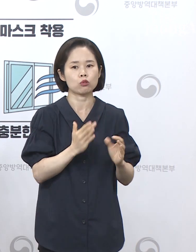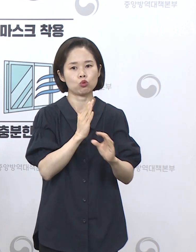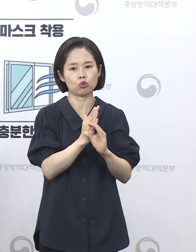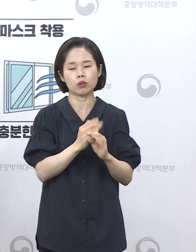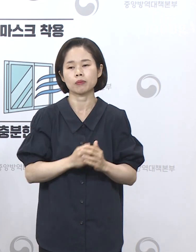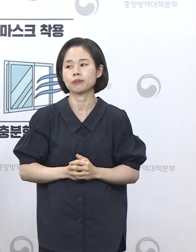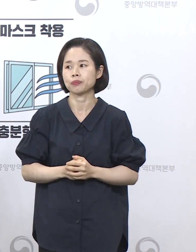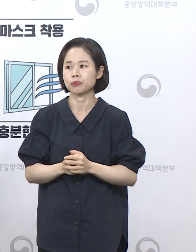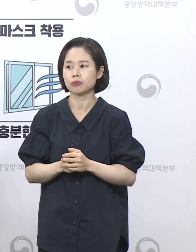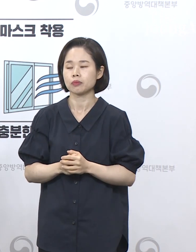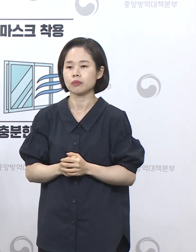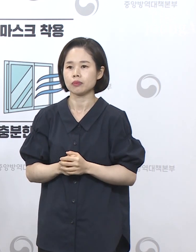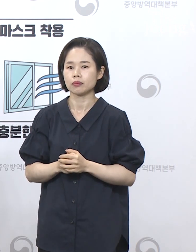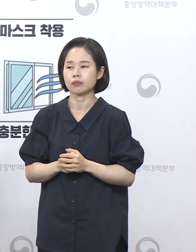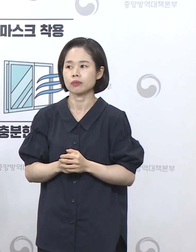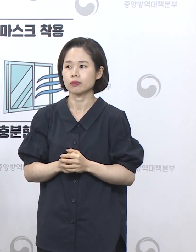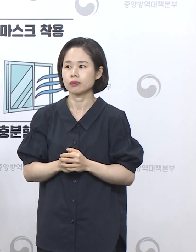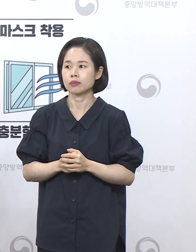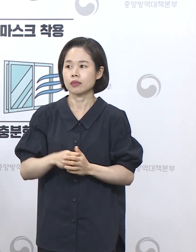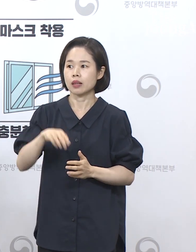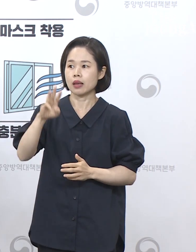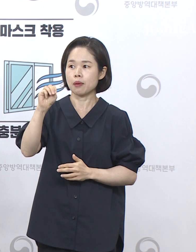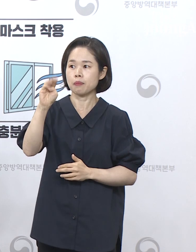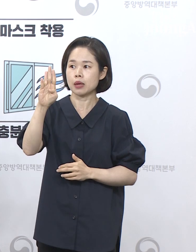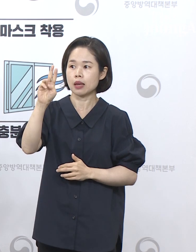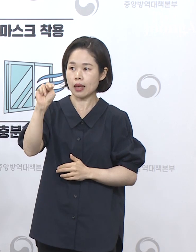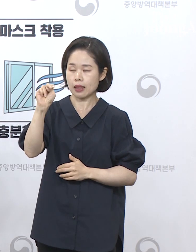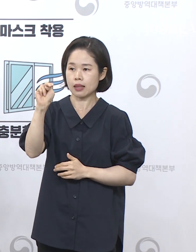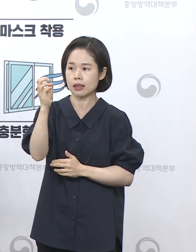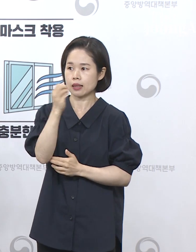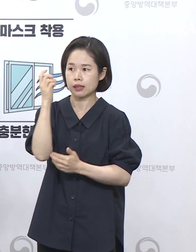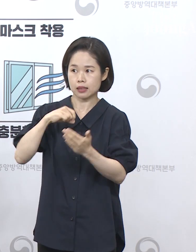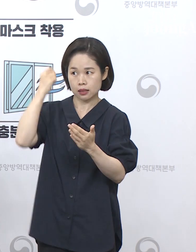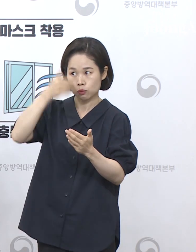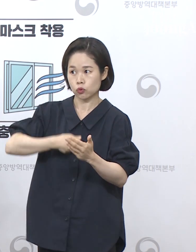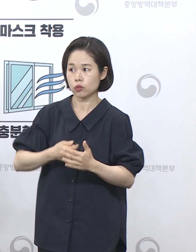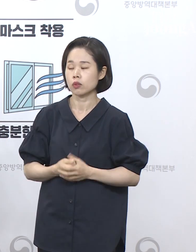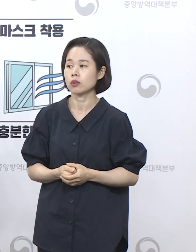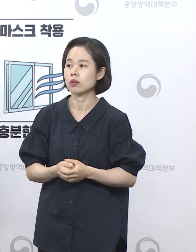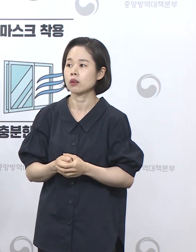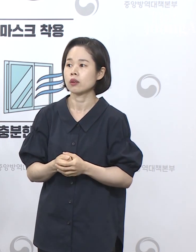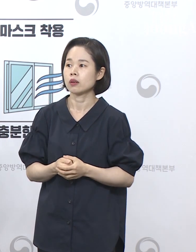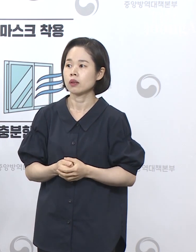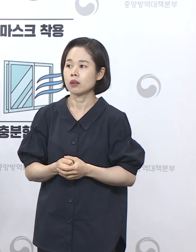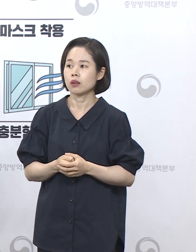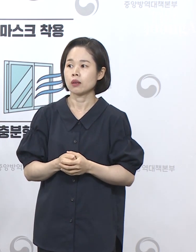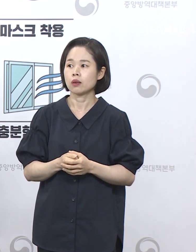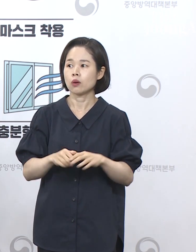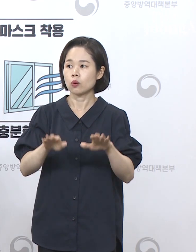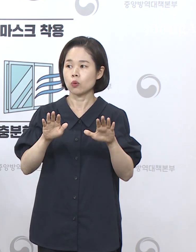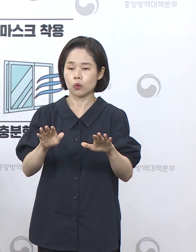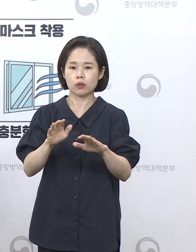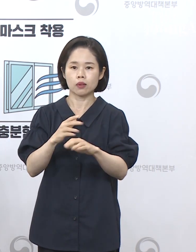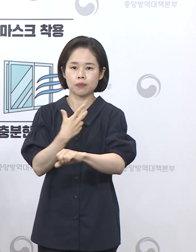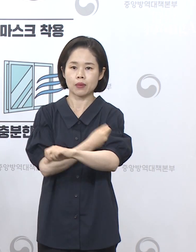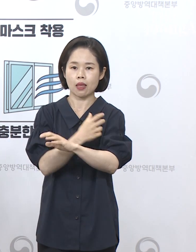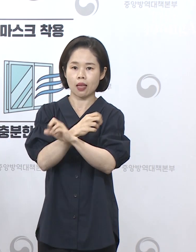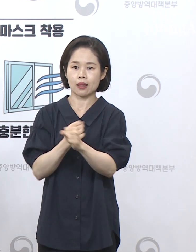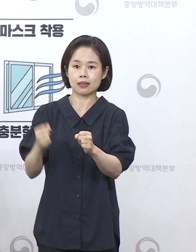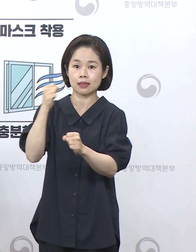더 드리겠습니다. MBN 유호정 기자님 질문 주셨습니다. 오늘 사전 예약